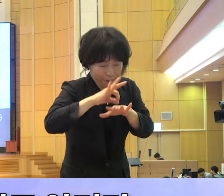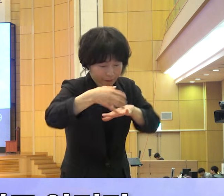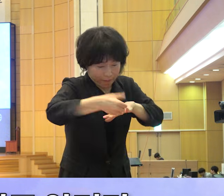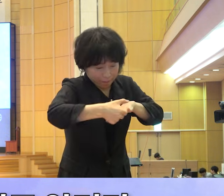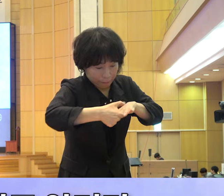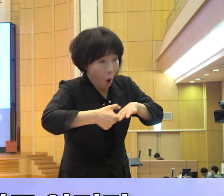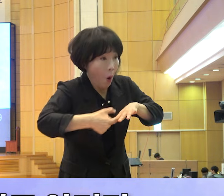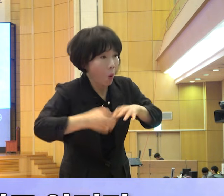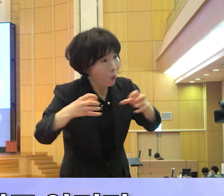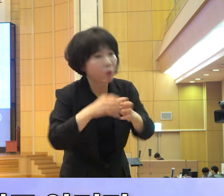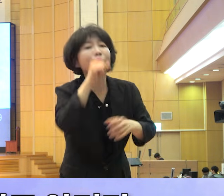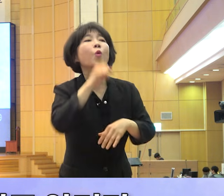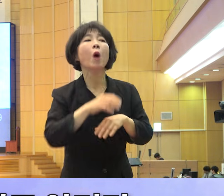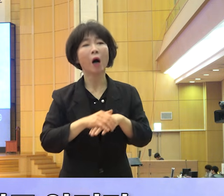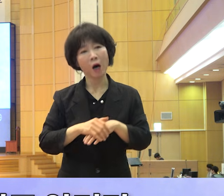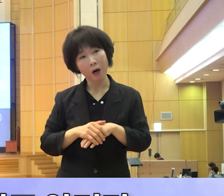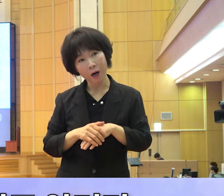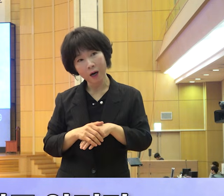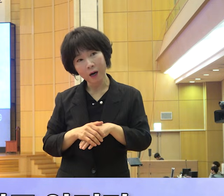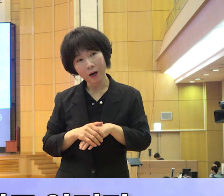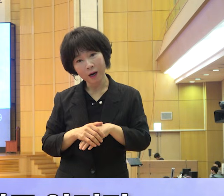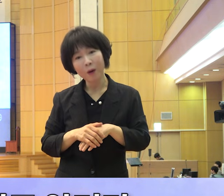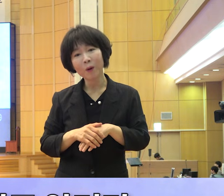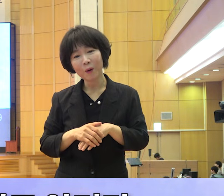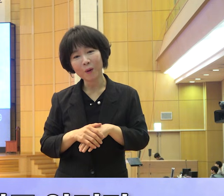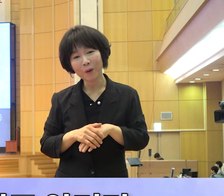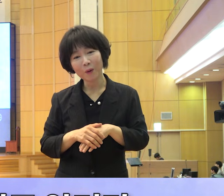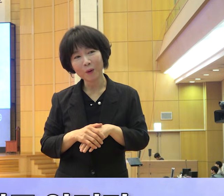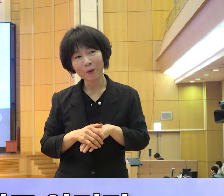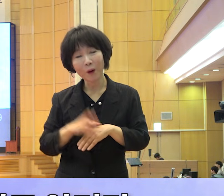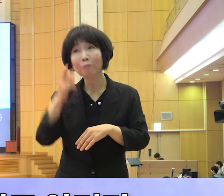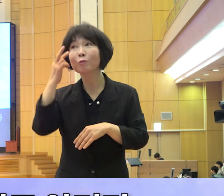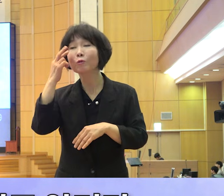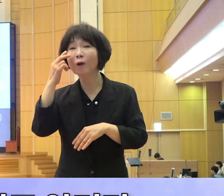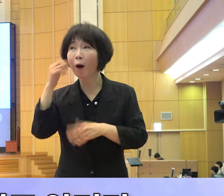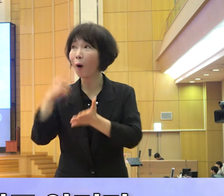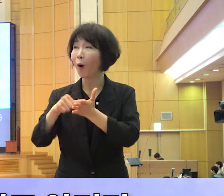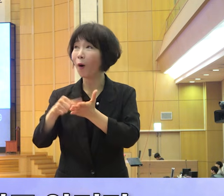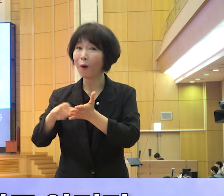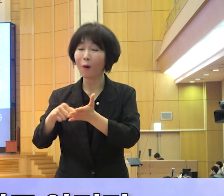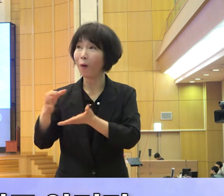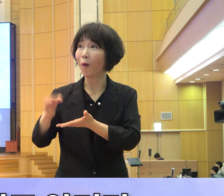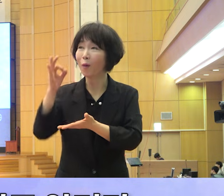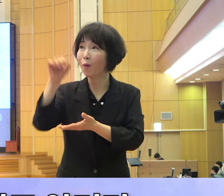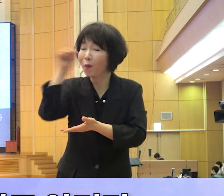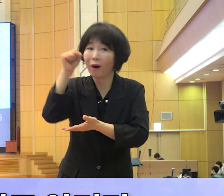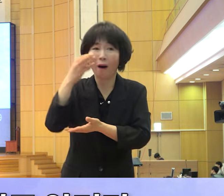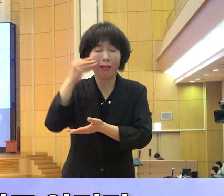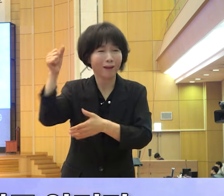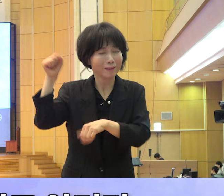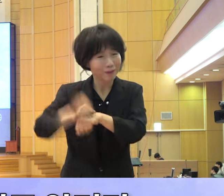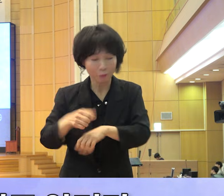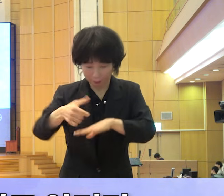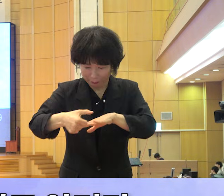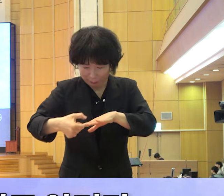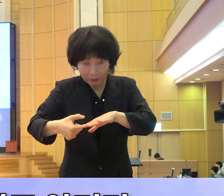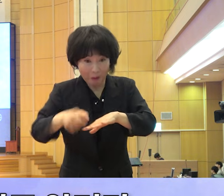그것만. 발톱깎이만 다른 걸로 쓰고 손톱은 다 그걸로 쓰고 있어요. 그럼 딱딱해도 튀어져 나가질